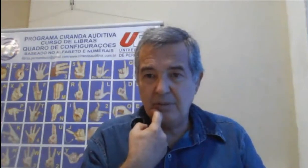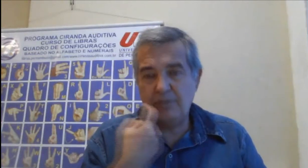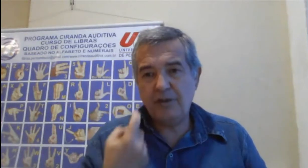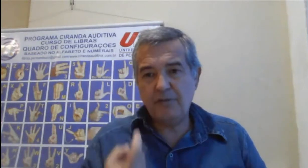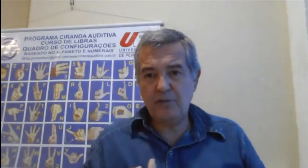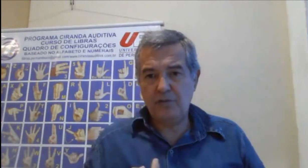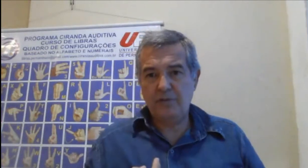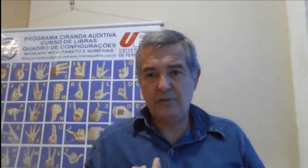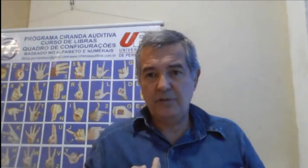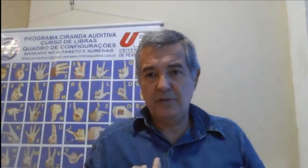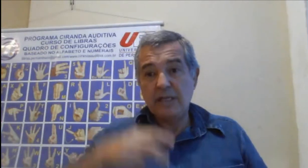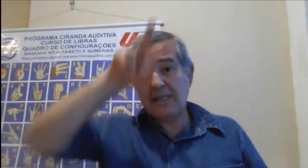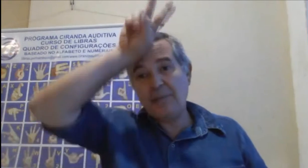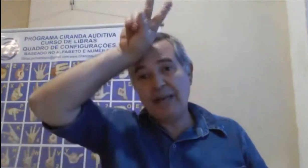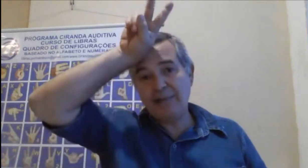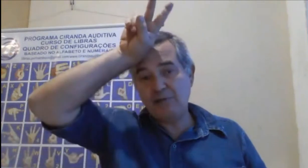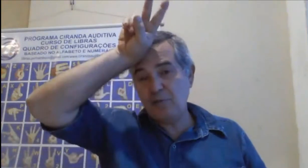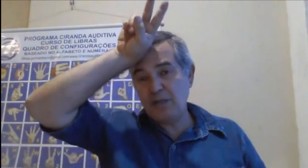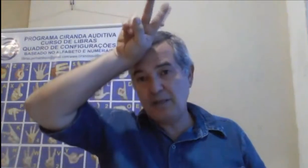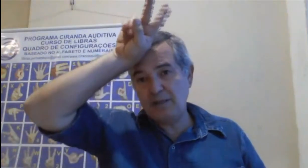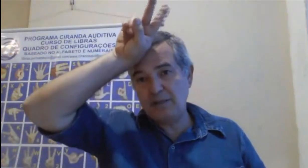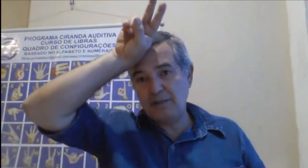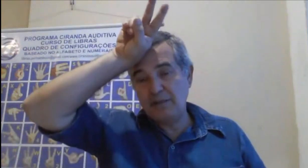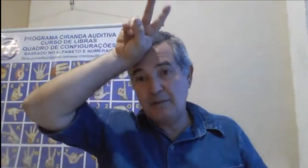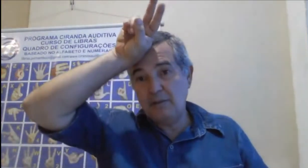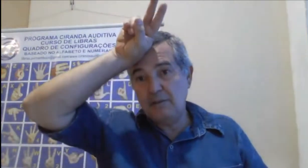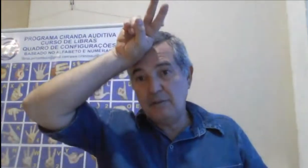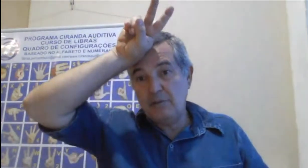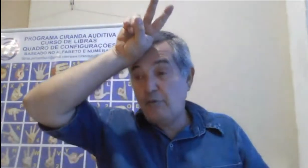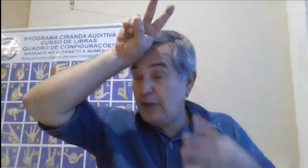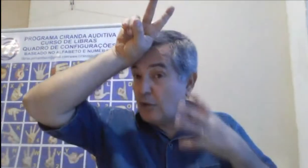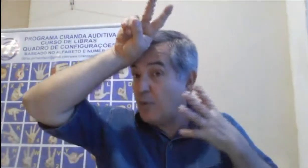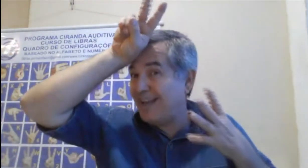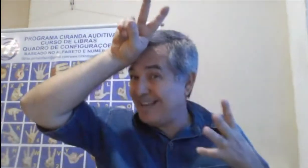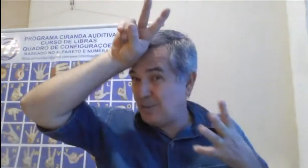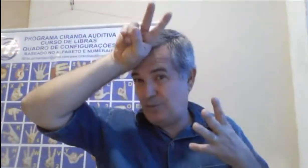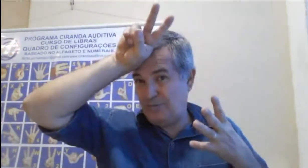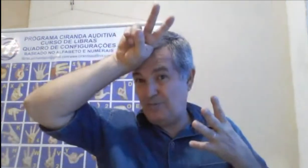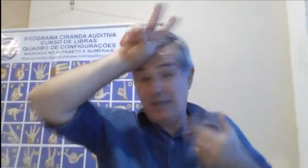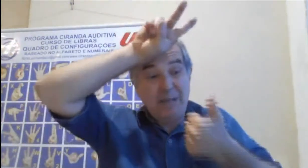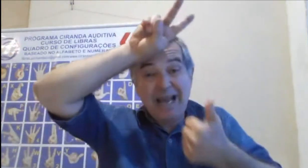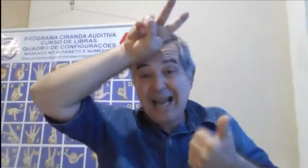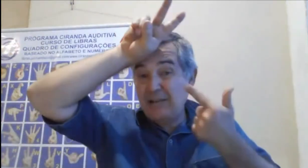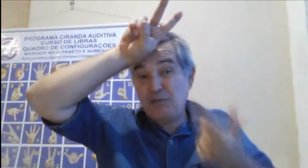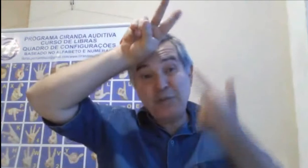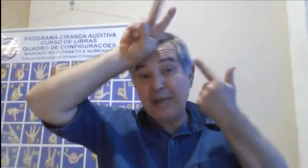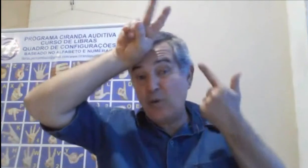Por favor. Isso aqui é barata e formiga. Veja como é lindo. Barata e formiga com o